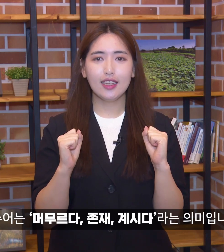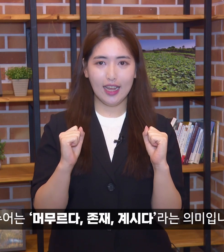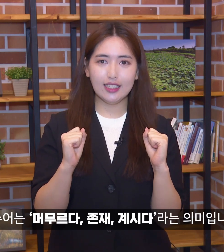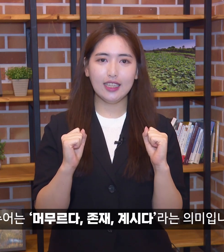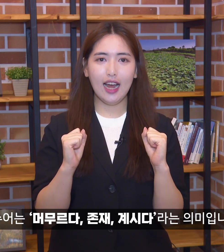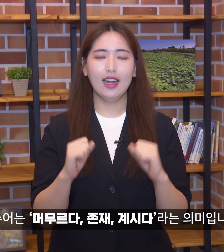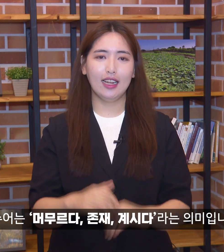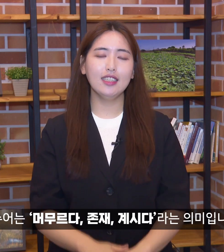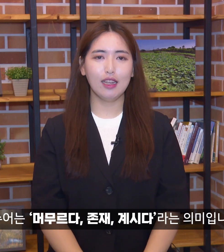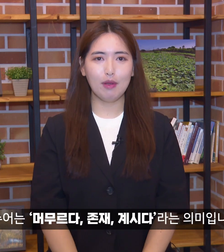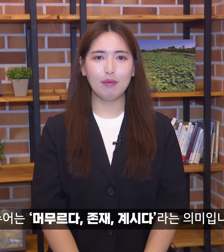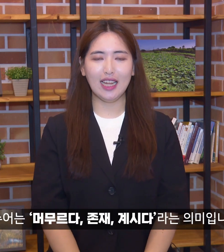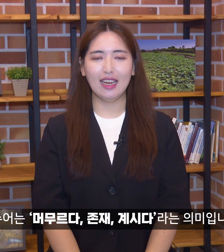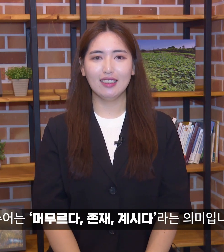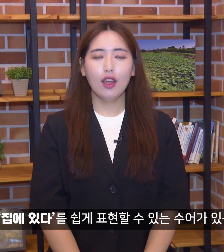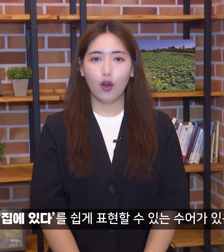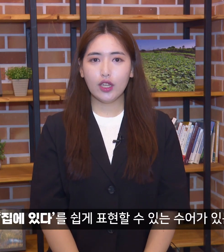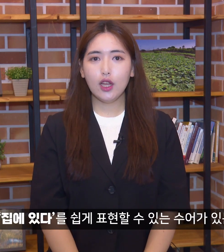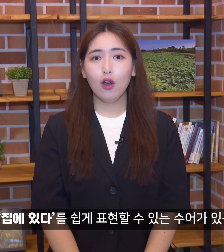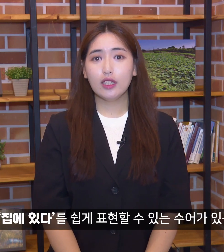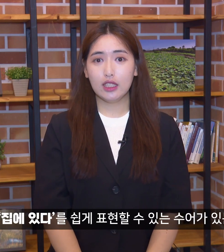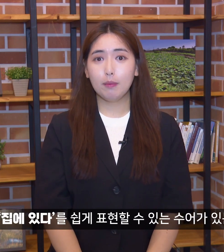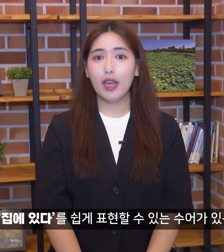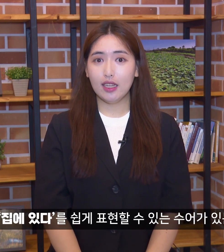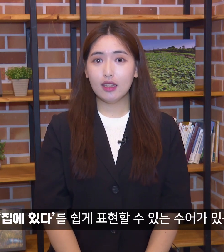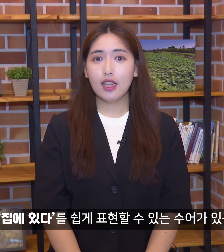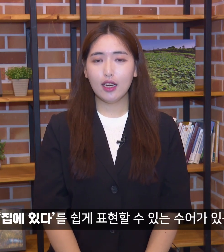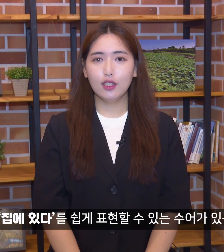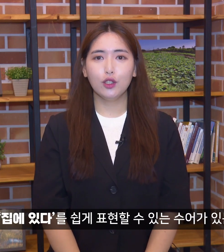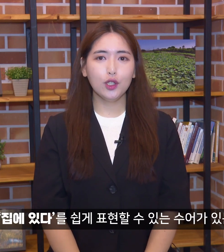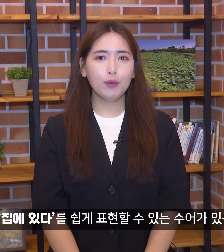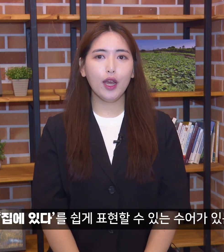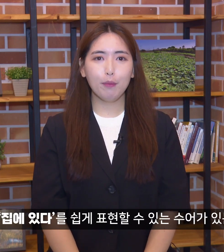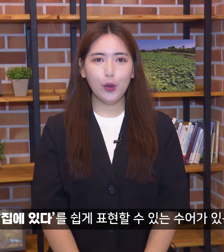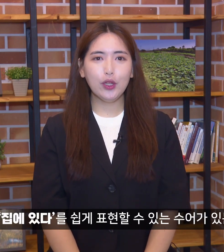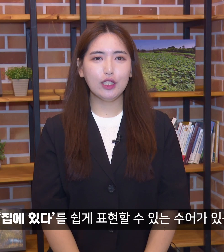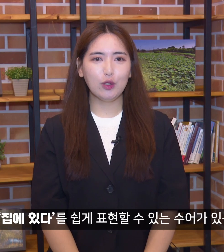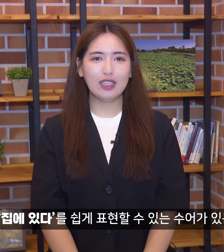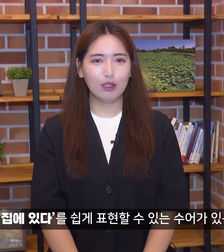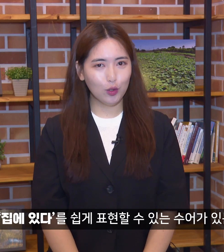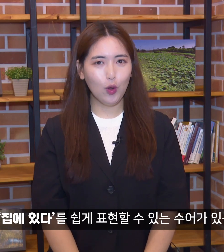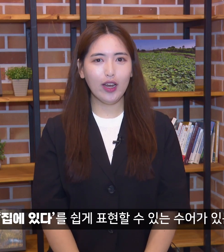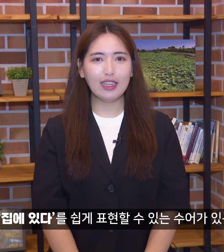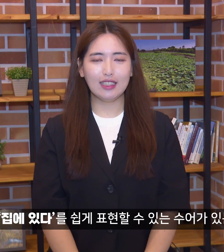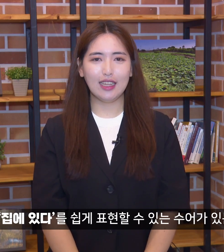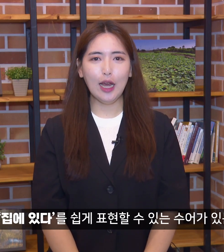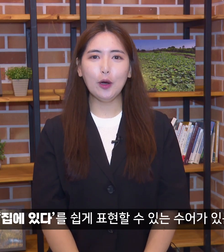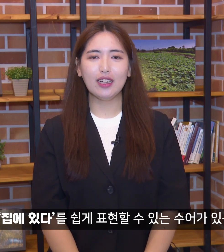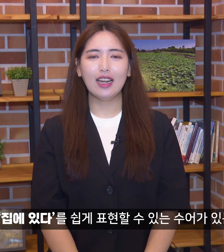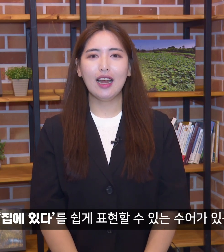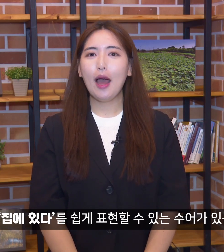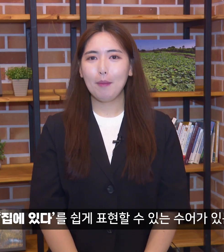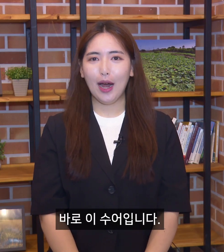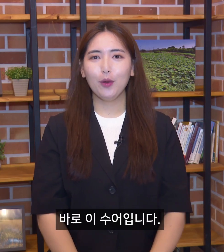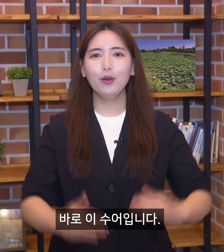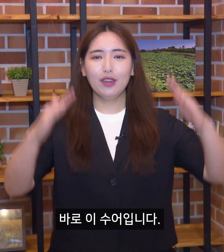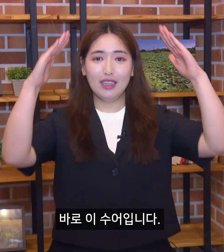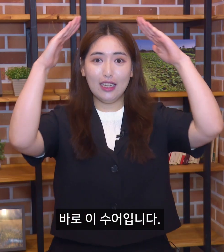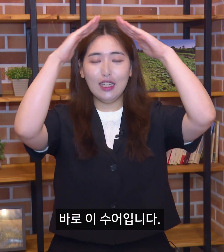계시다 라는 의미입니다. 여기서 집에 있다를 쉽게 표현할 수 있는 수어가 있는데요. 바로 이